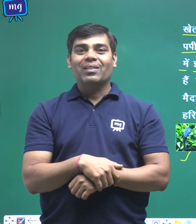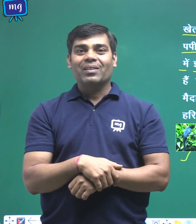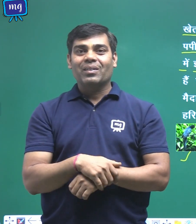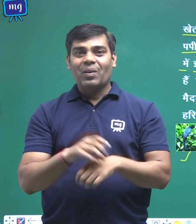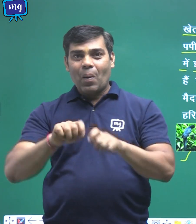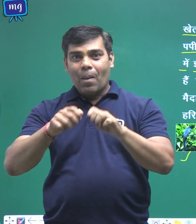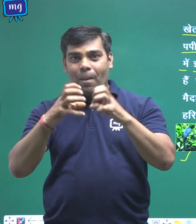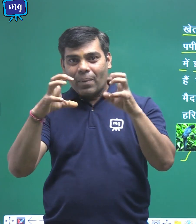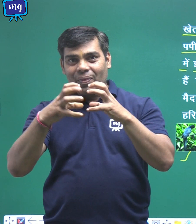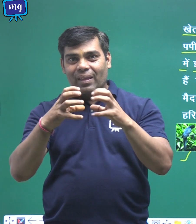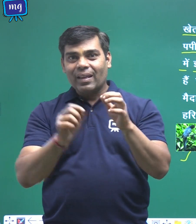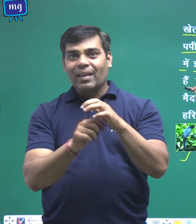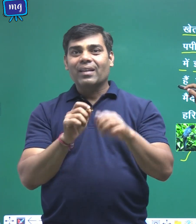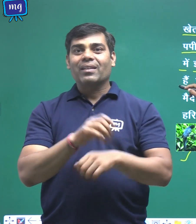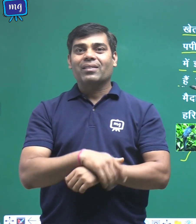बंधते हैं।